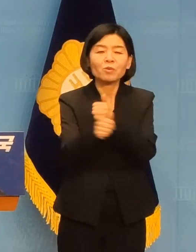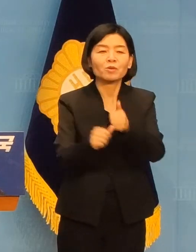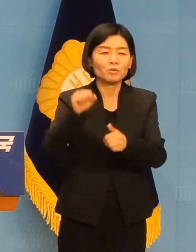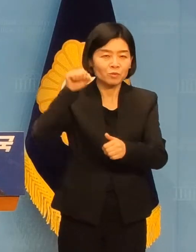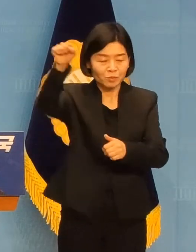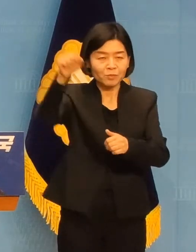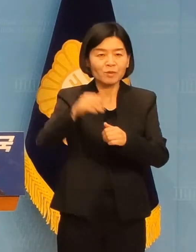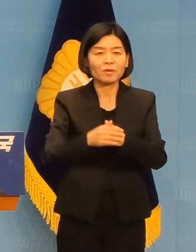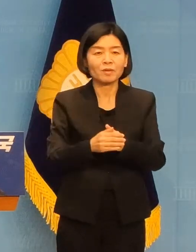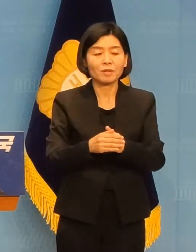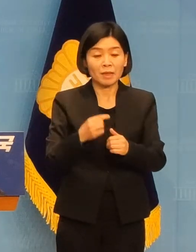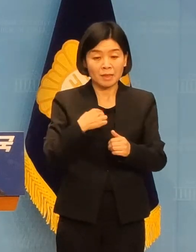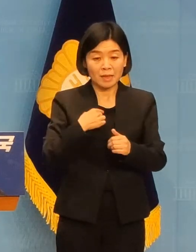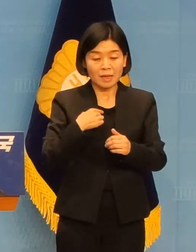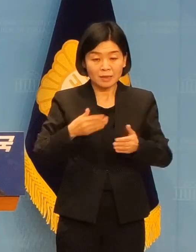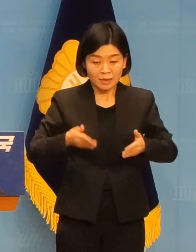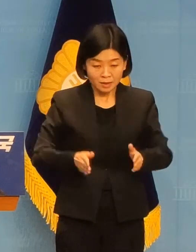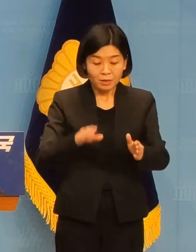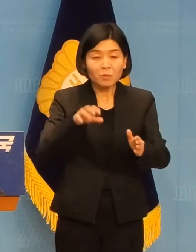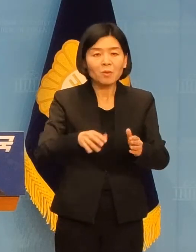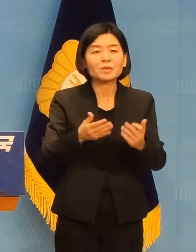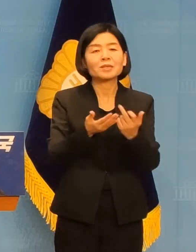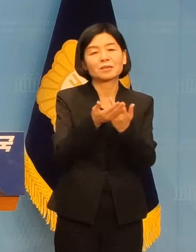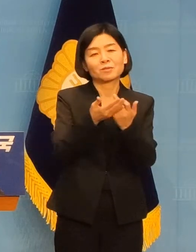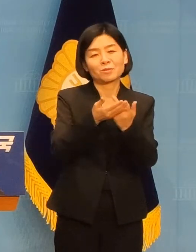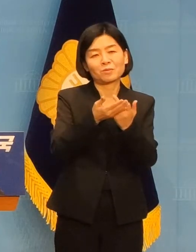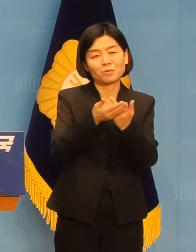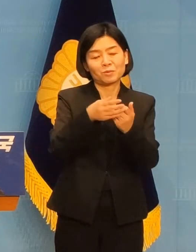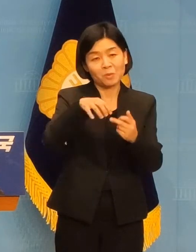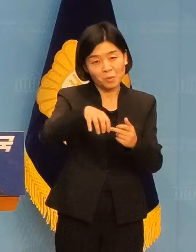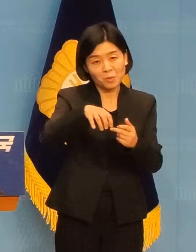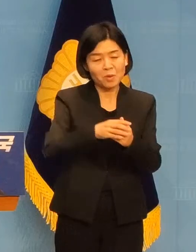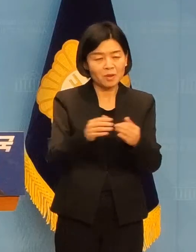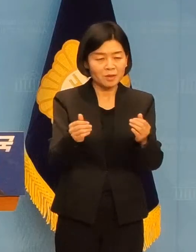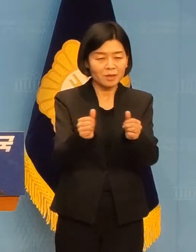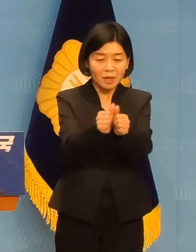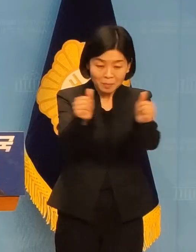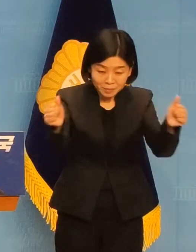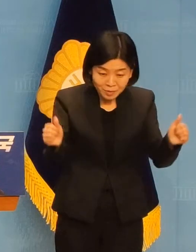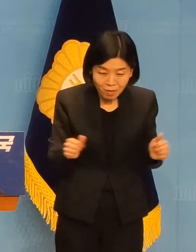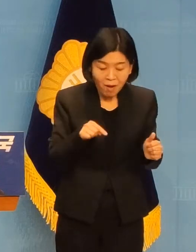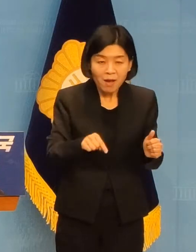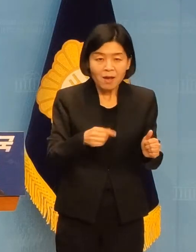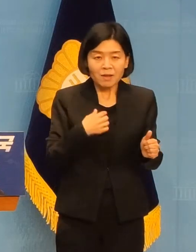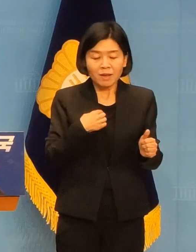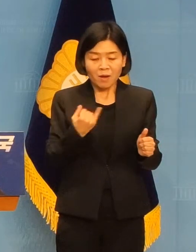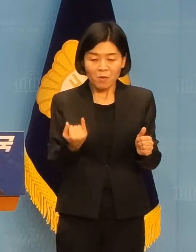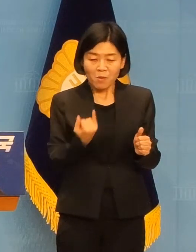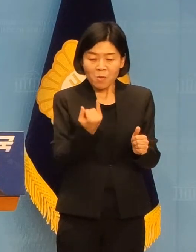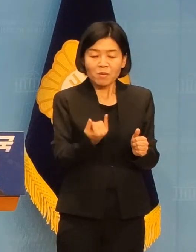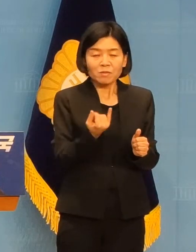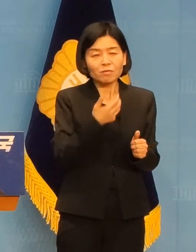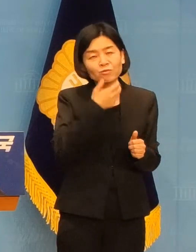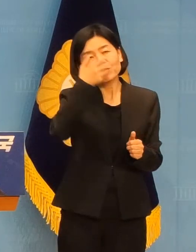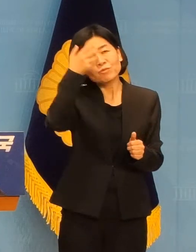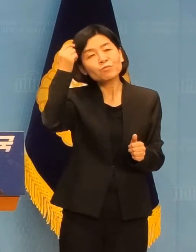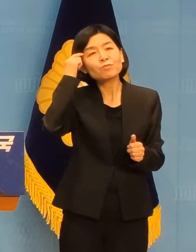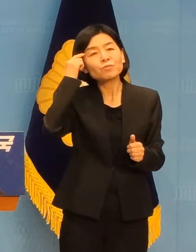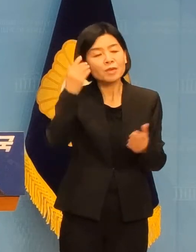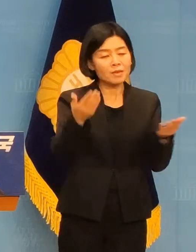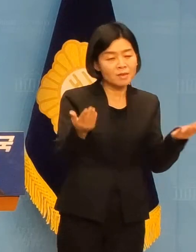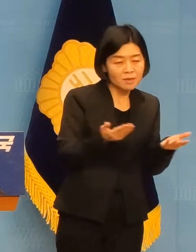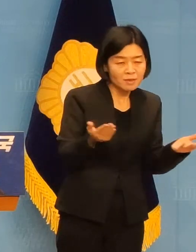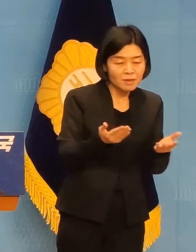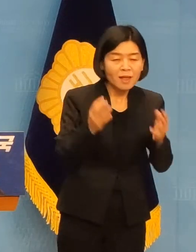중산간 마을에서 태어나 남성 중심 사회의 벽 속에서 꿈을 키워왔습니다. 일과 육아를